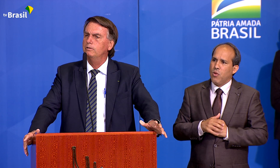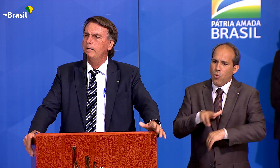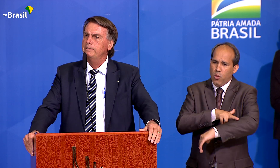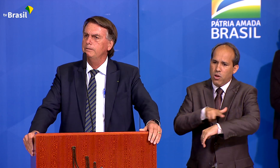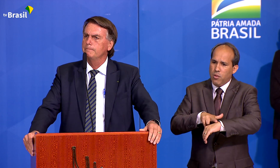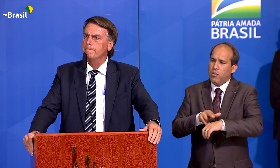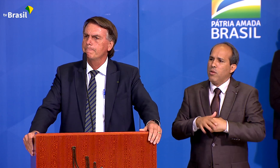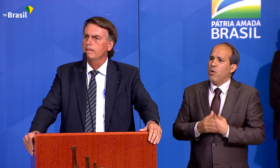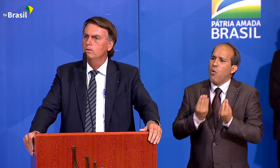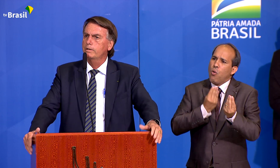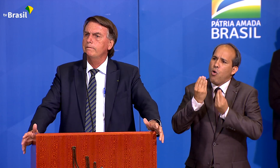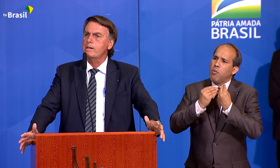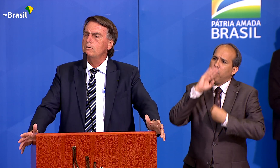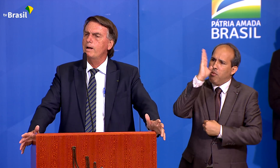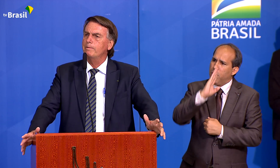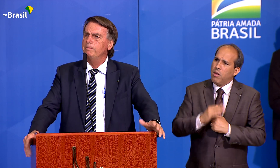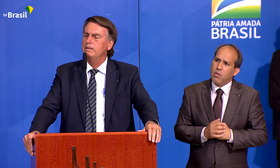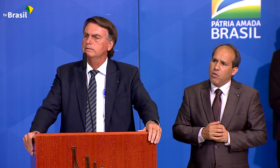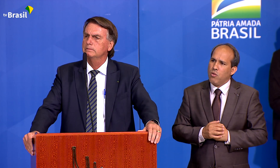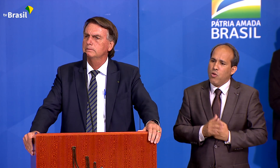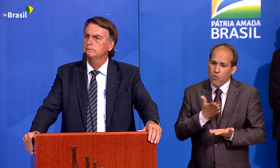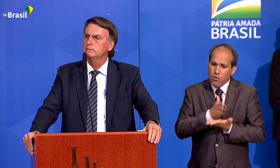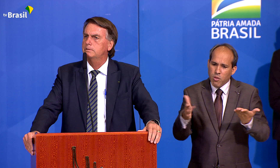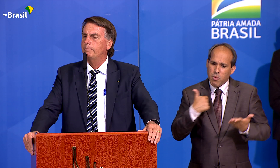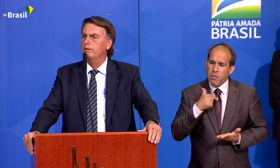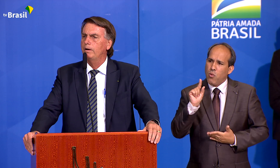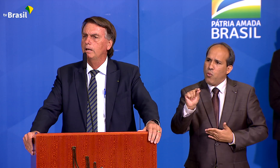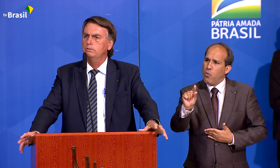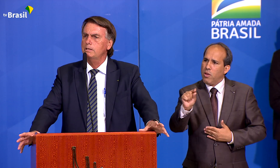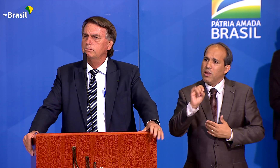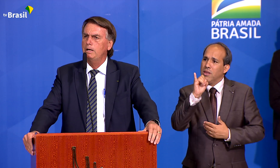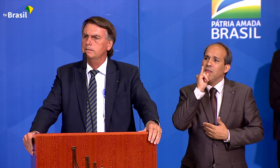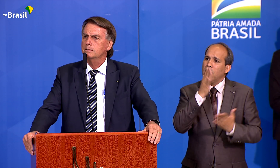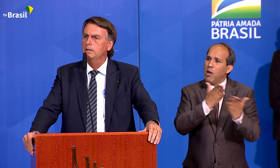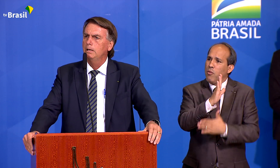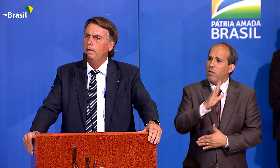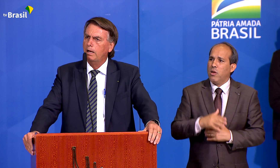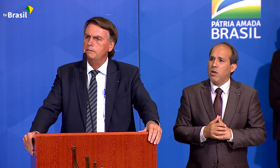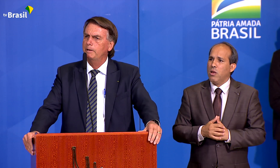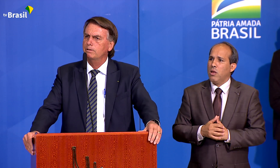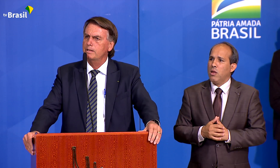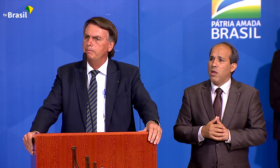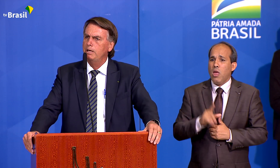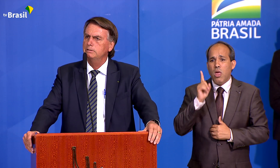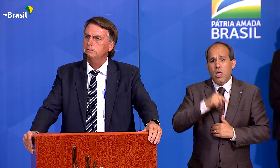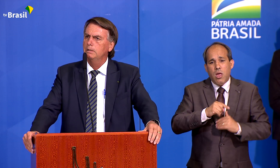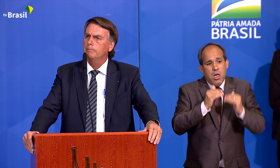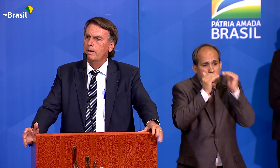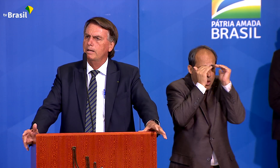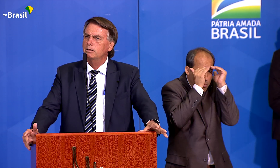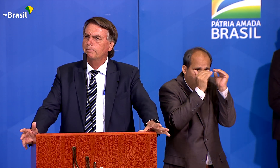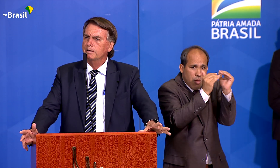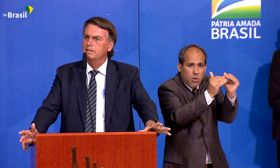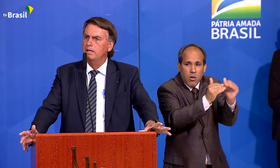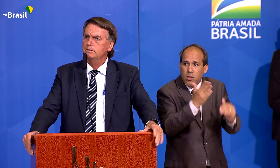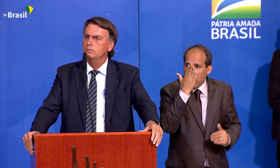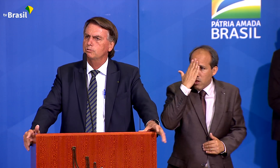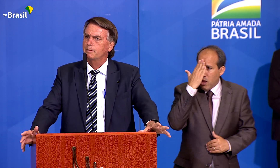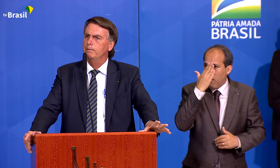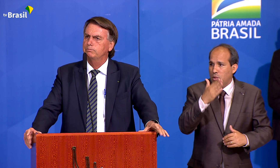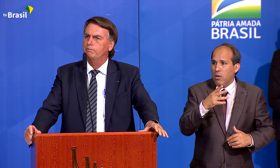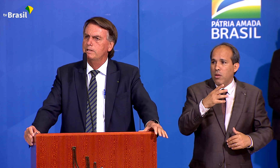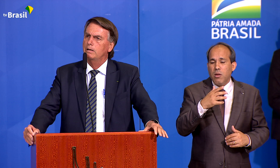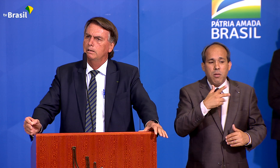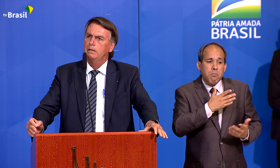e como é que fica o Brasil o que que vai sobrar para mim se aprovado duas coisas e respeitosamente precisava do